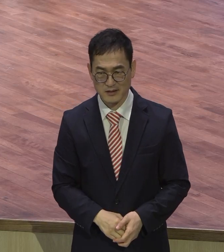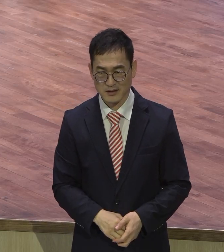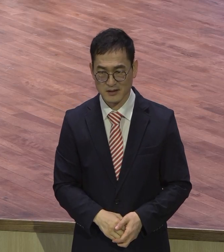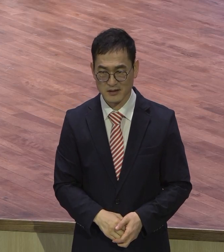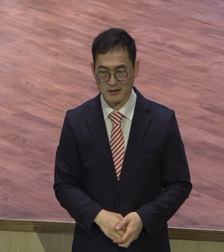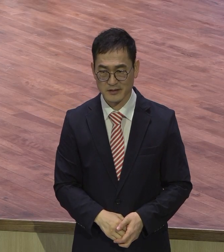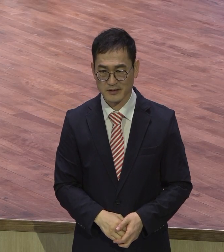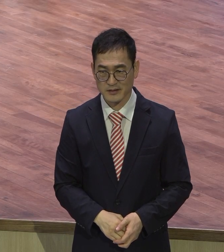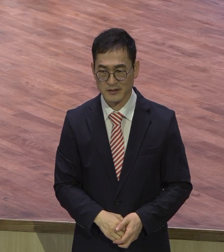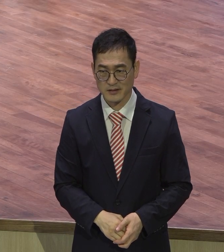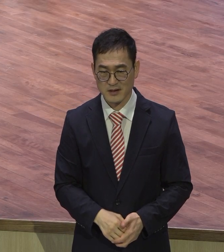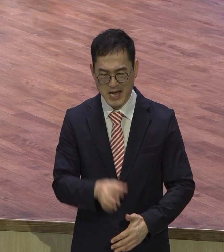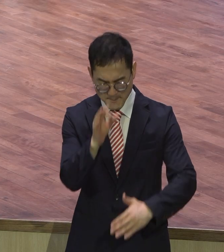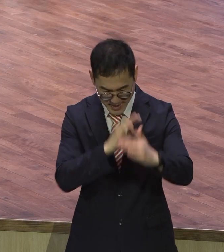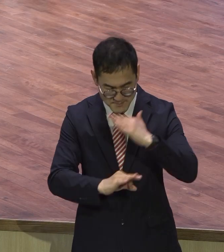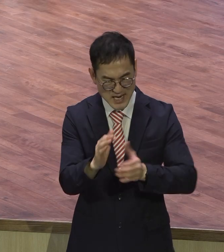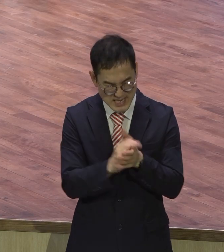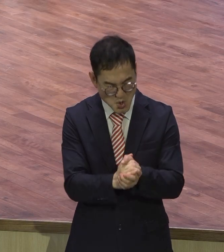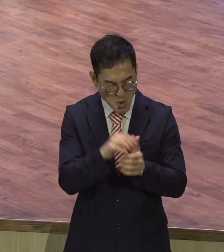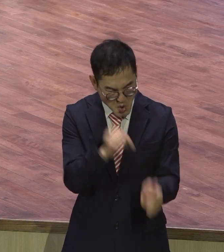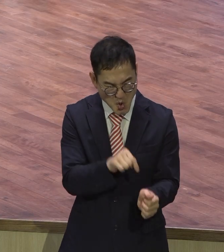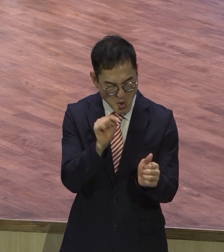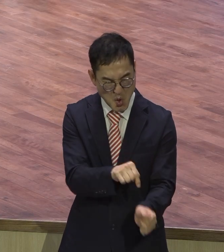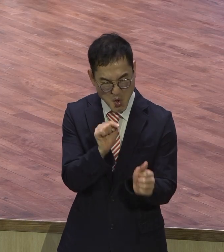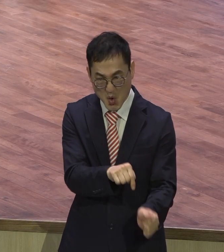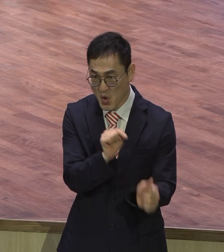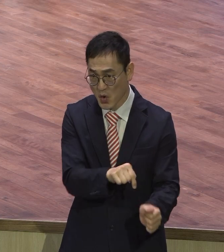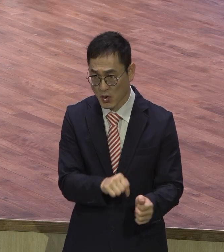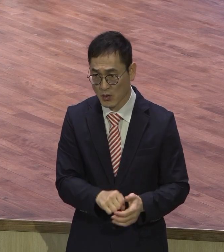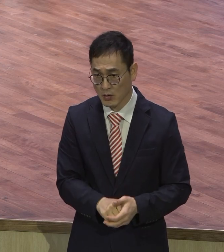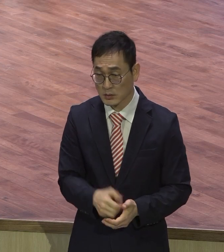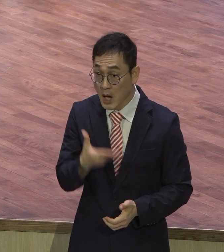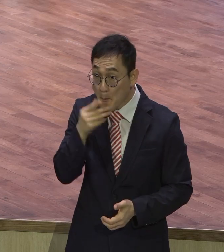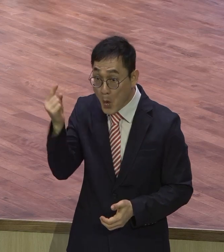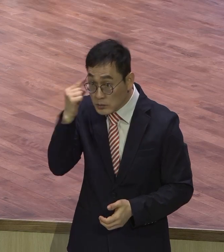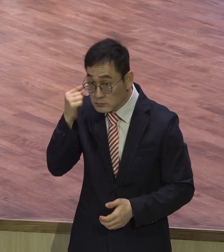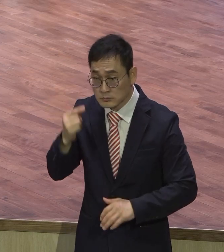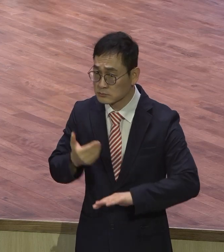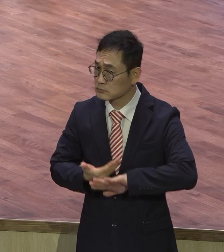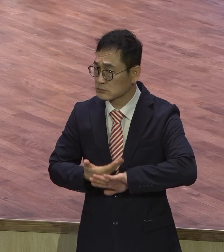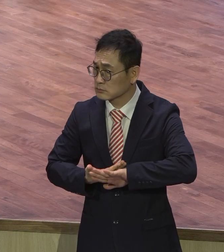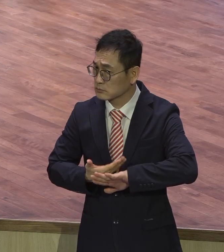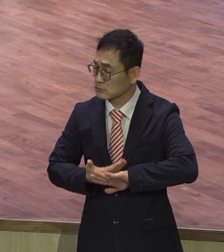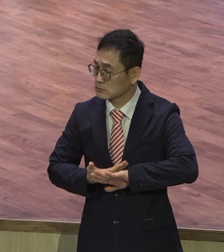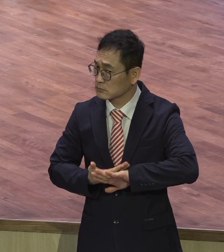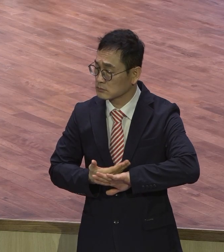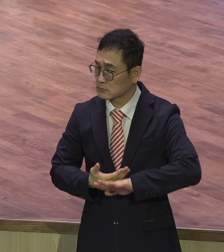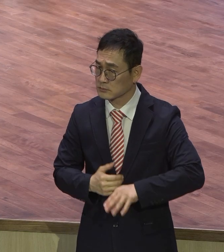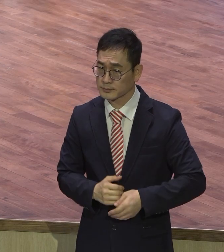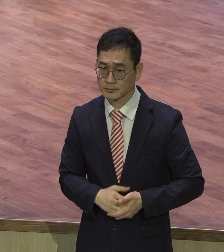행위를 강요하지만은 복음은 전혀 반대예요. 그러지 않습니다.